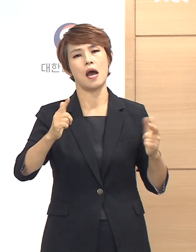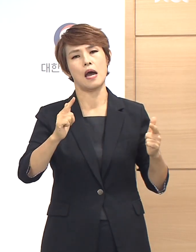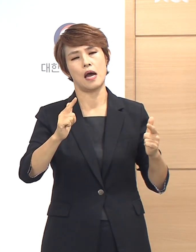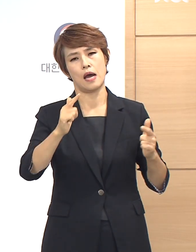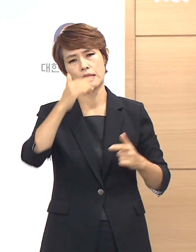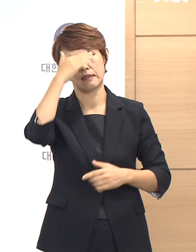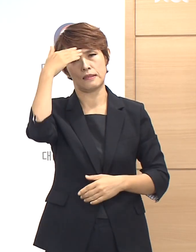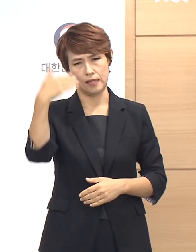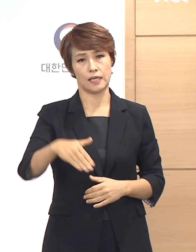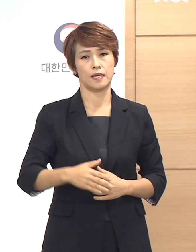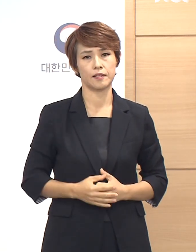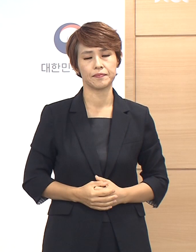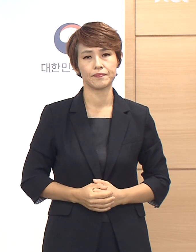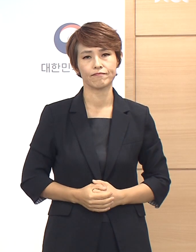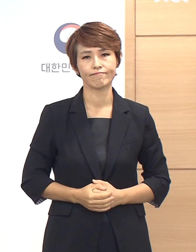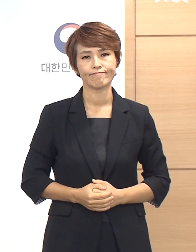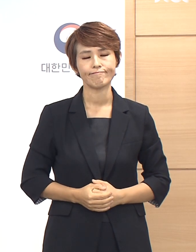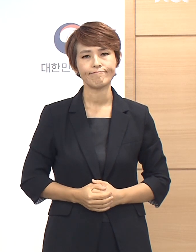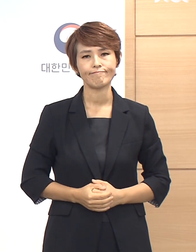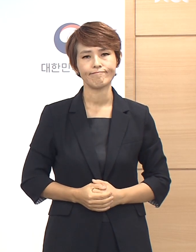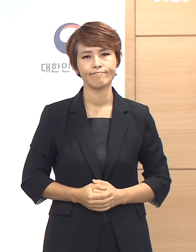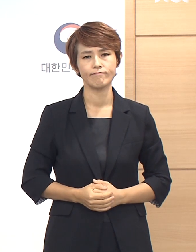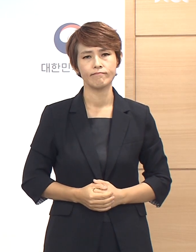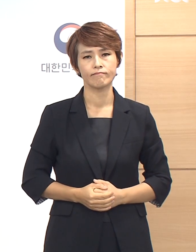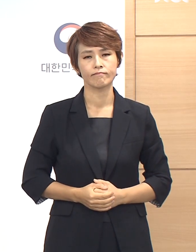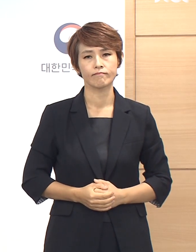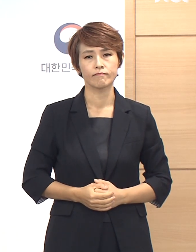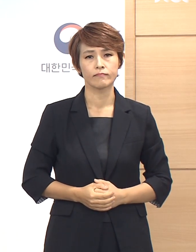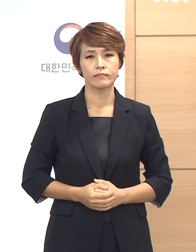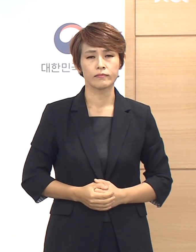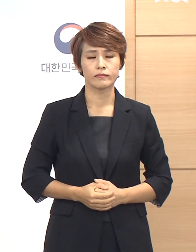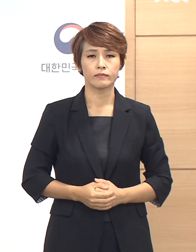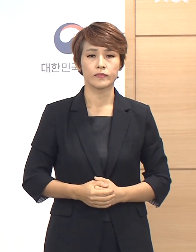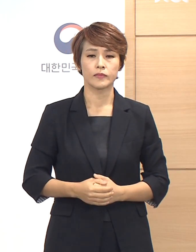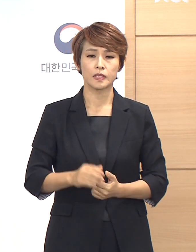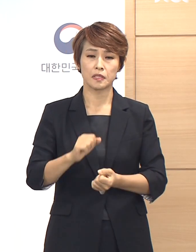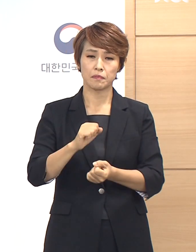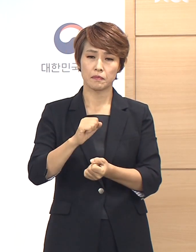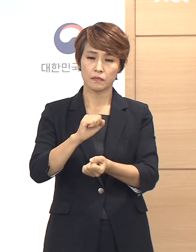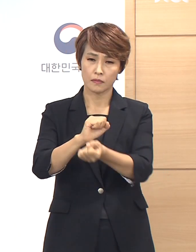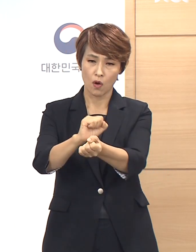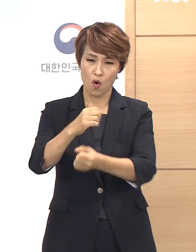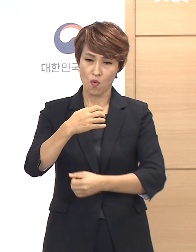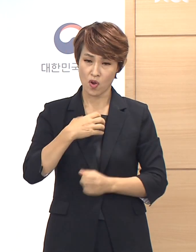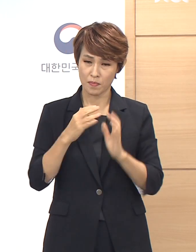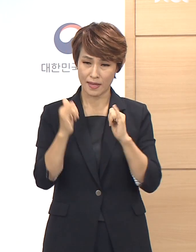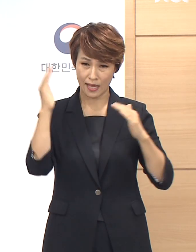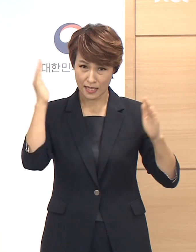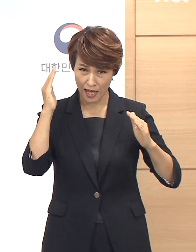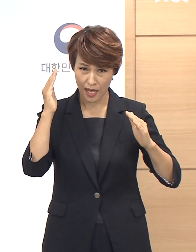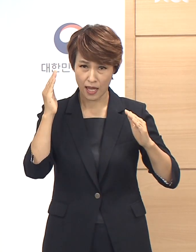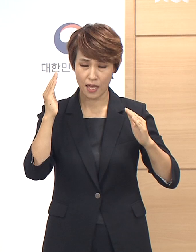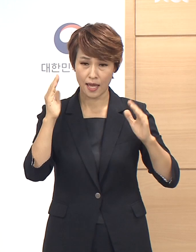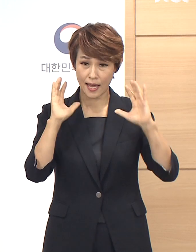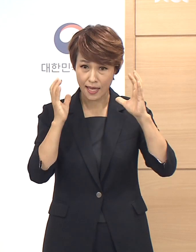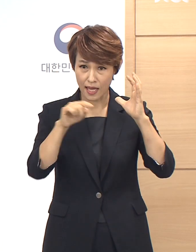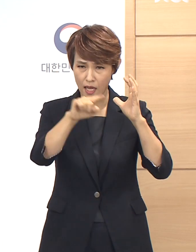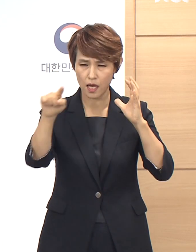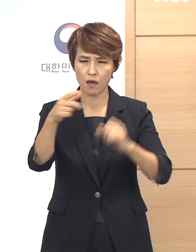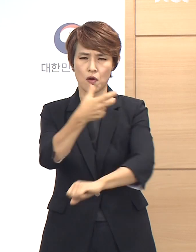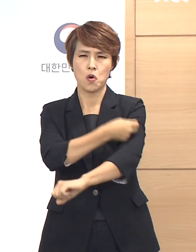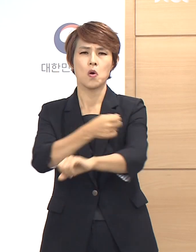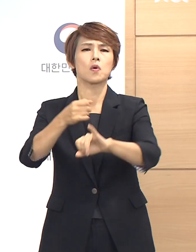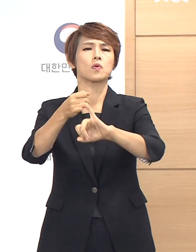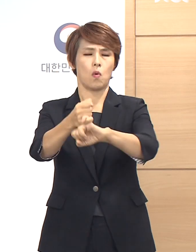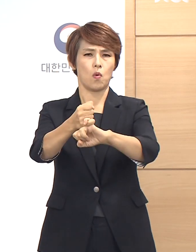가는 것이 일반적입니다. 그래서 그럼에도 불구하고 고위험군 소아 청소년들한테는 꼭 백신을